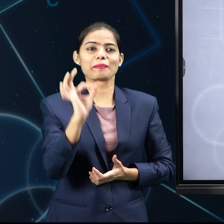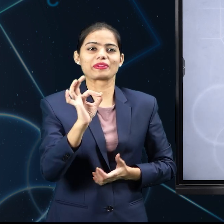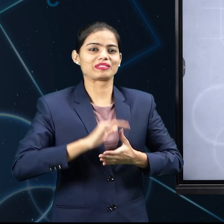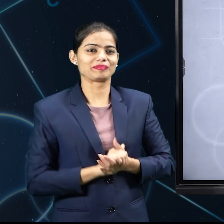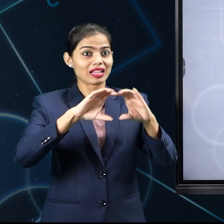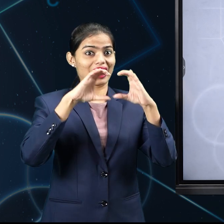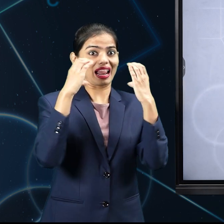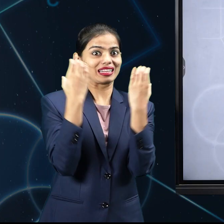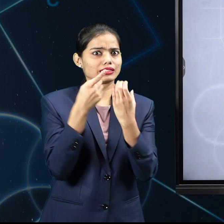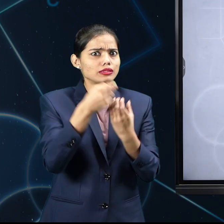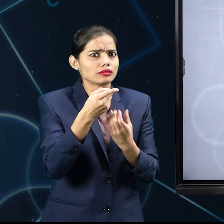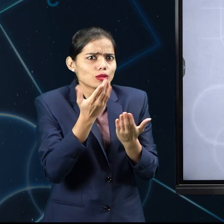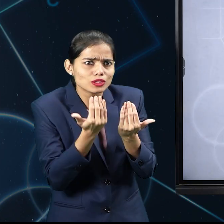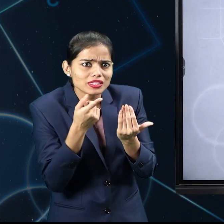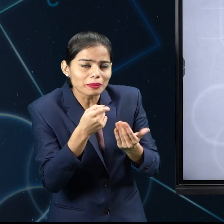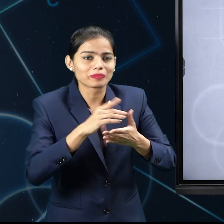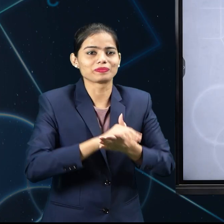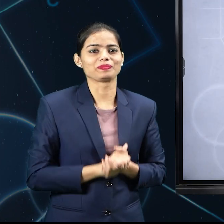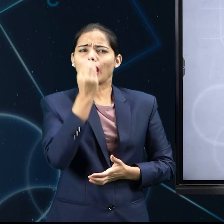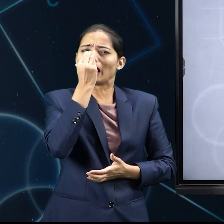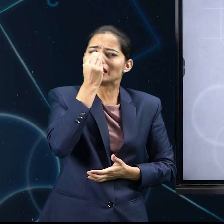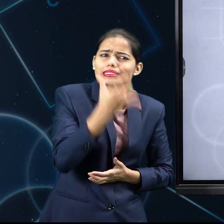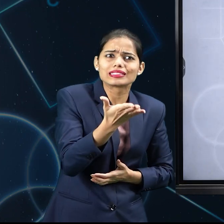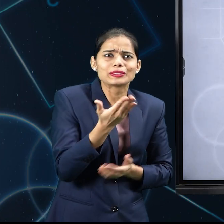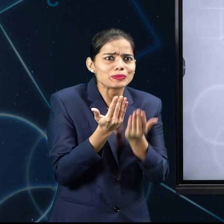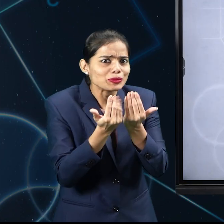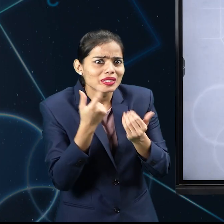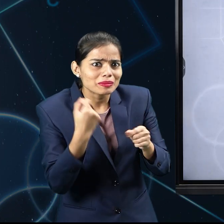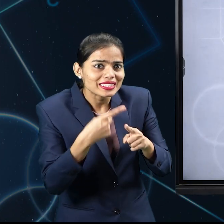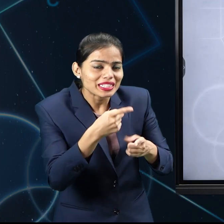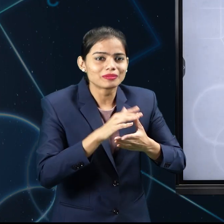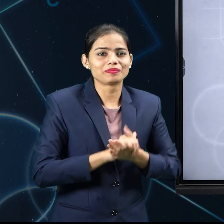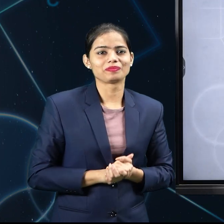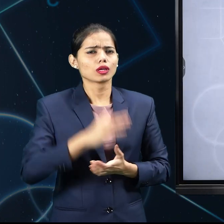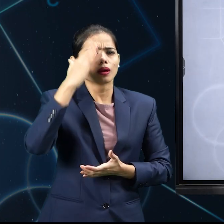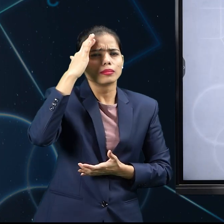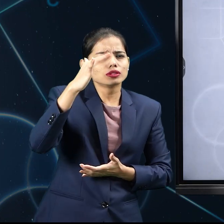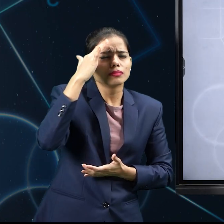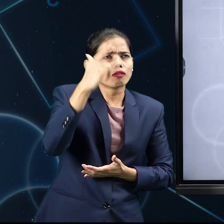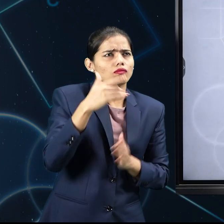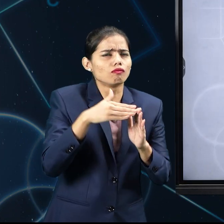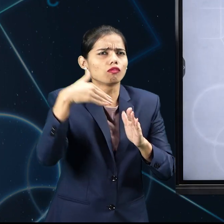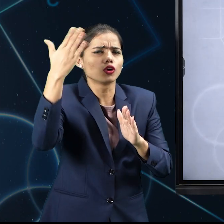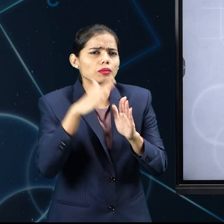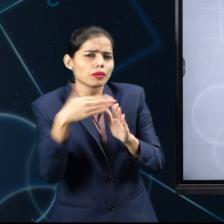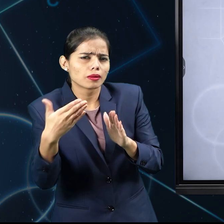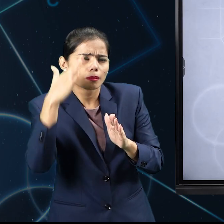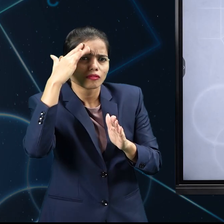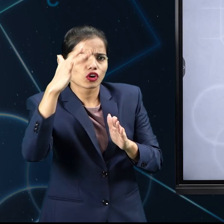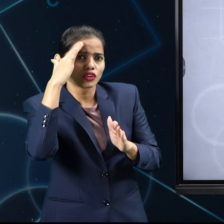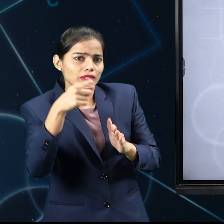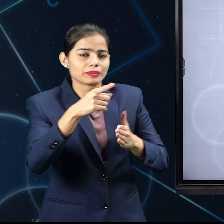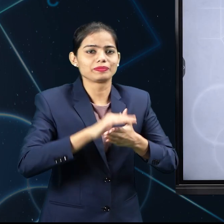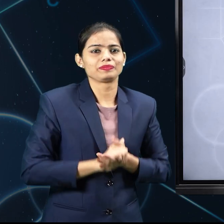शकता. महत्त्वाचे संज्ञा. सांप्रदायिक संभाव्यता, प्रायोगिक संभाव्यता, सैद्धांतिक दृष्टिकोन,